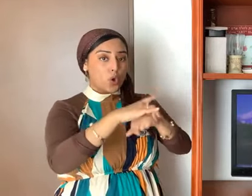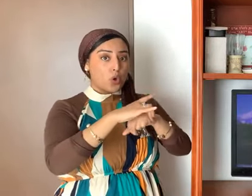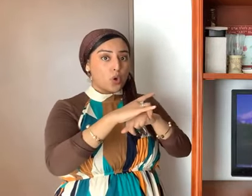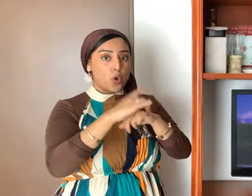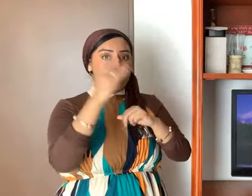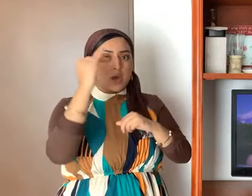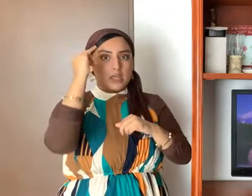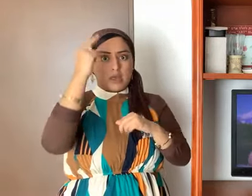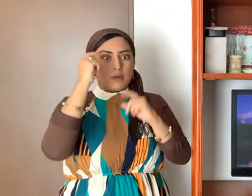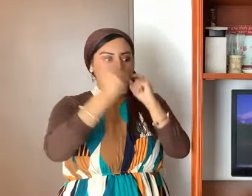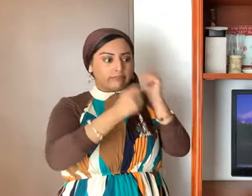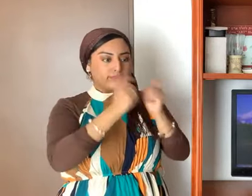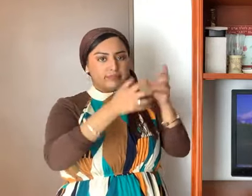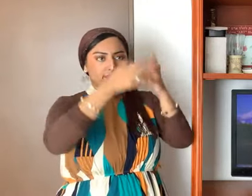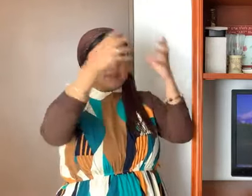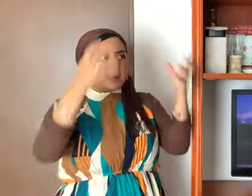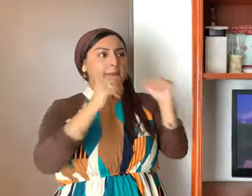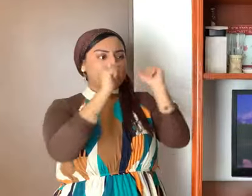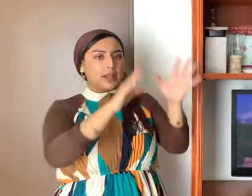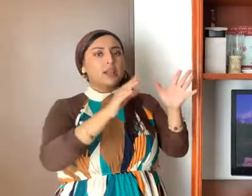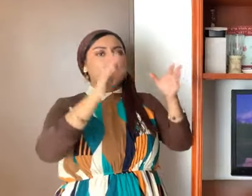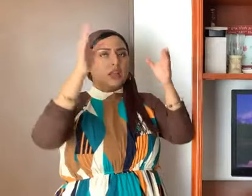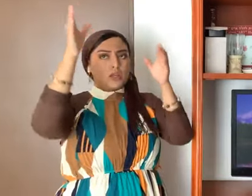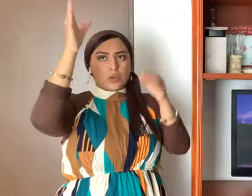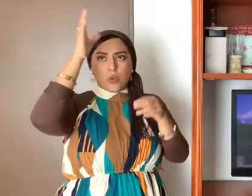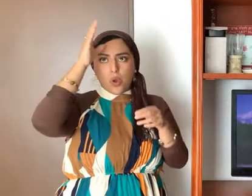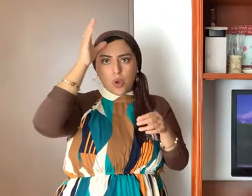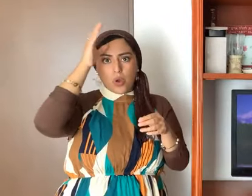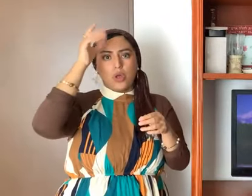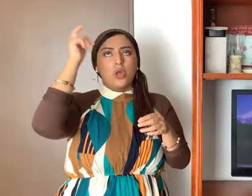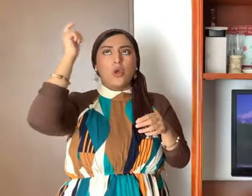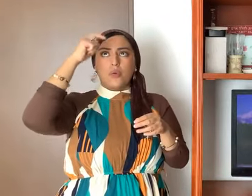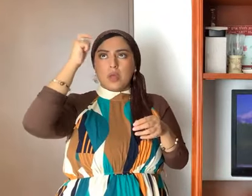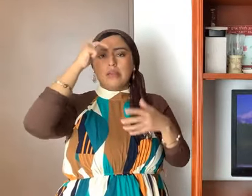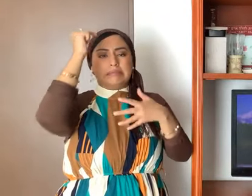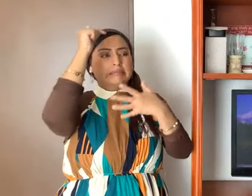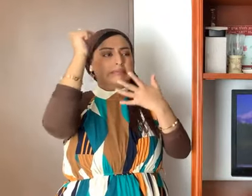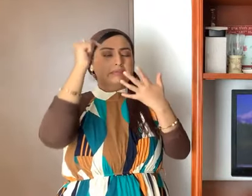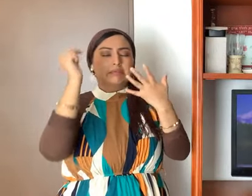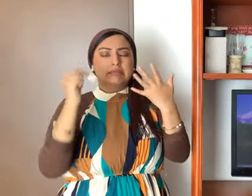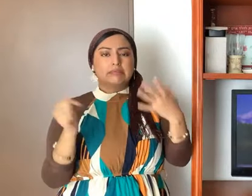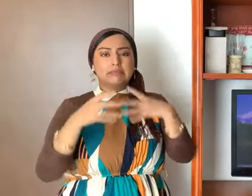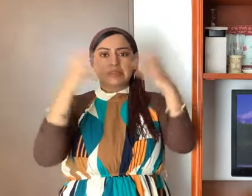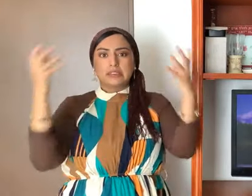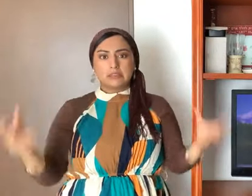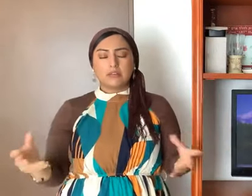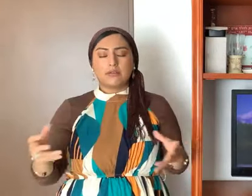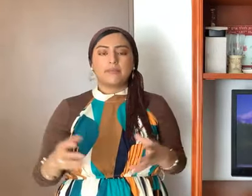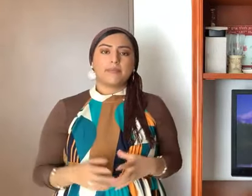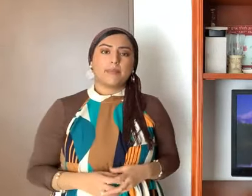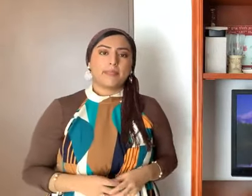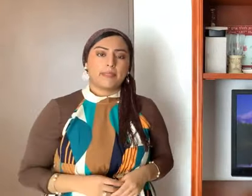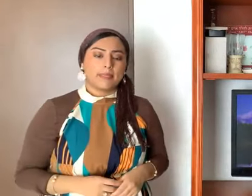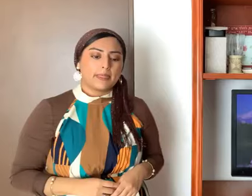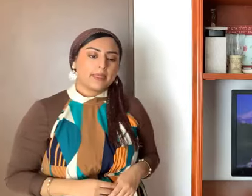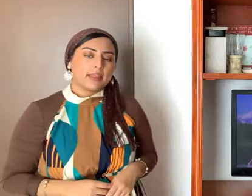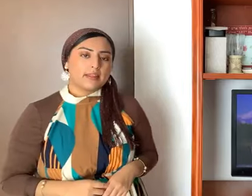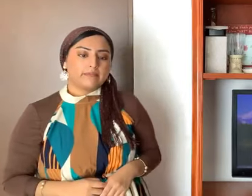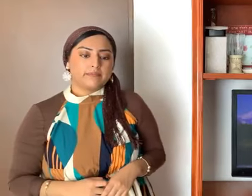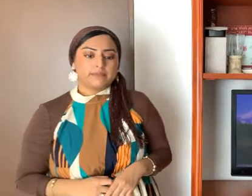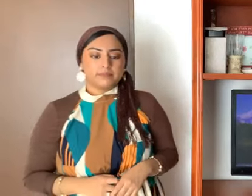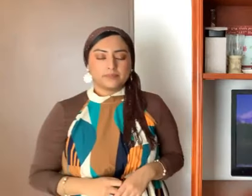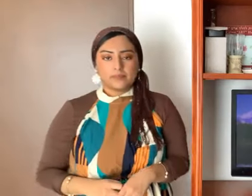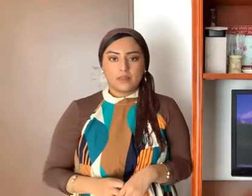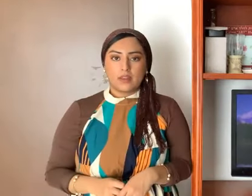Eterno ya le había dado de bendición, en conocimiento, en sabiduría, en muchas cosas. Entonces, vamos